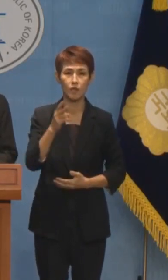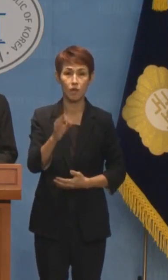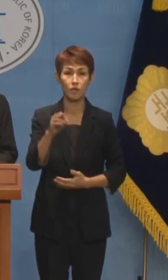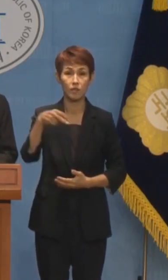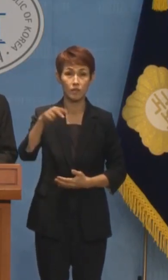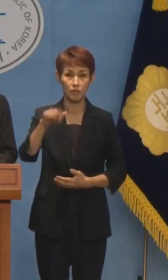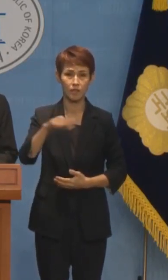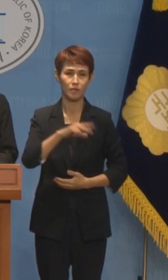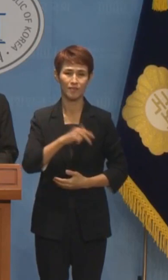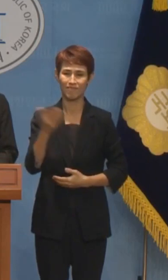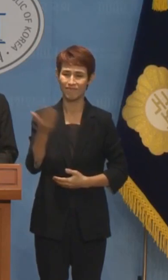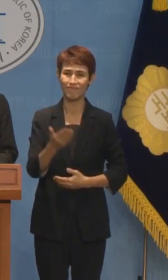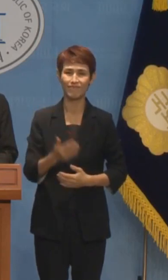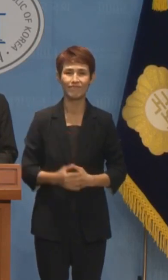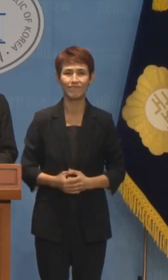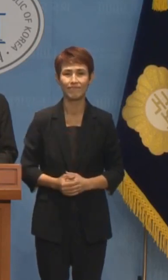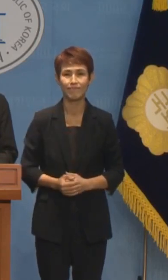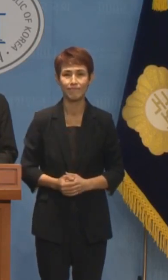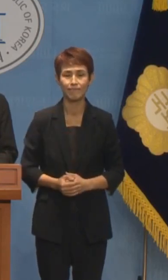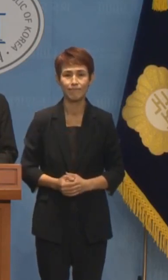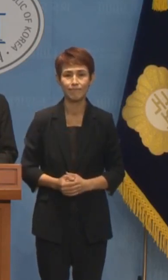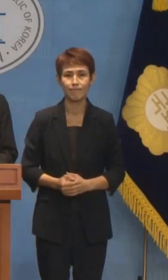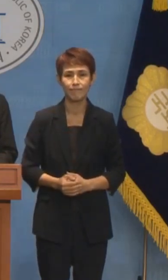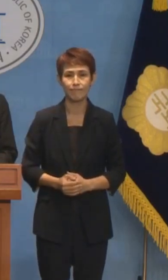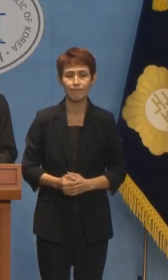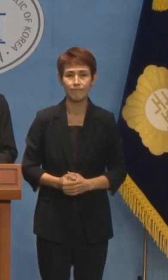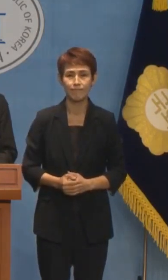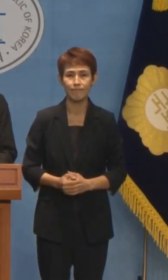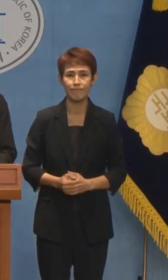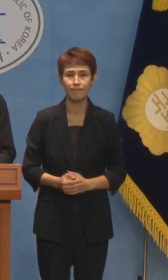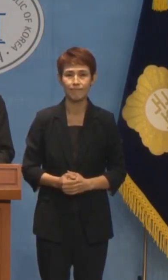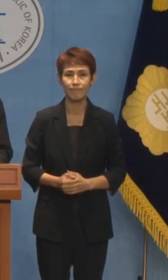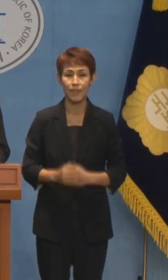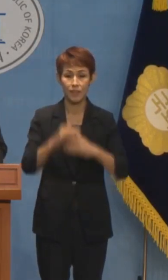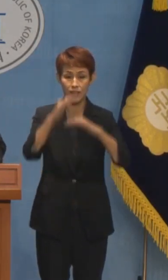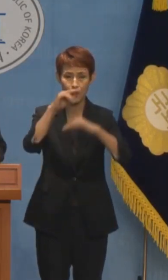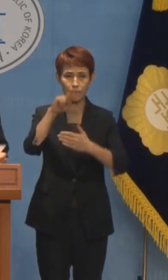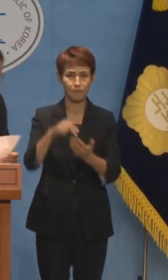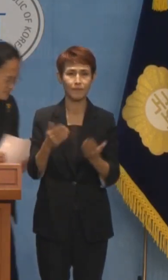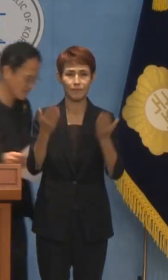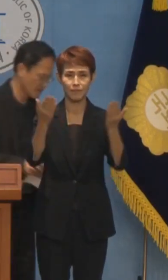참석해 주셨습니다 저희들 입장문은 강선우 간사님이 읽어